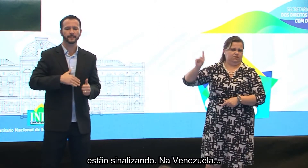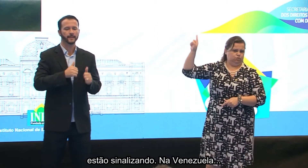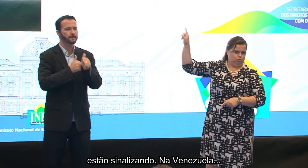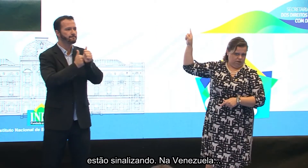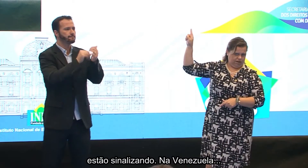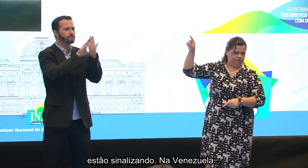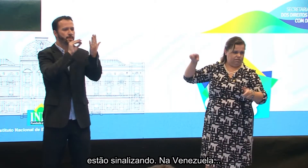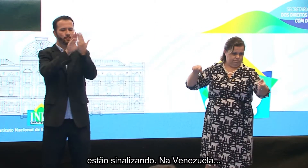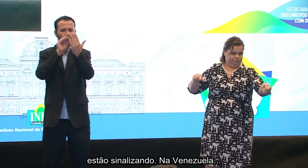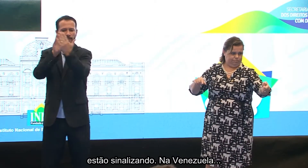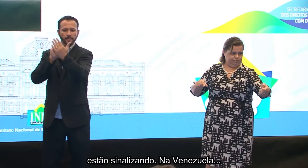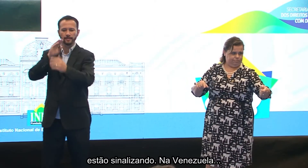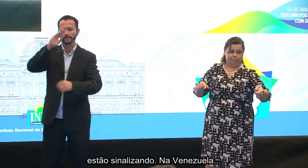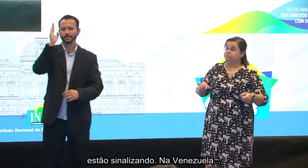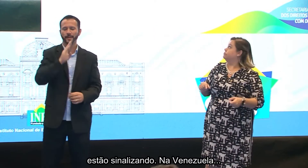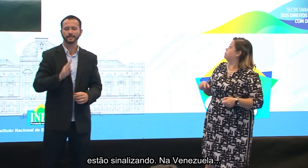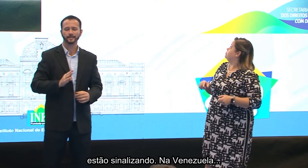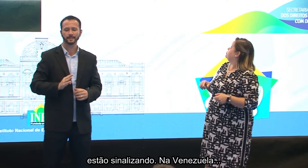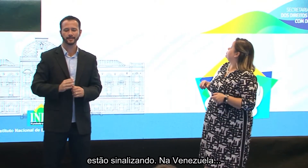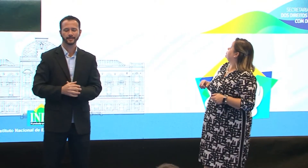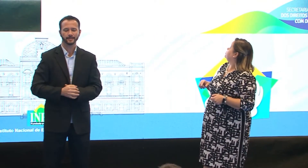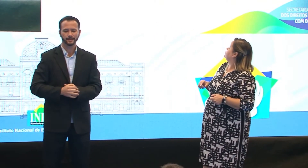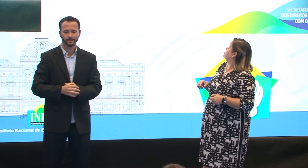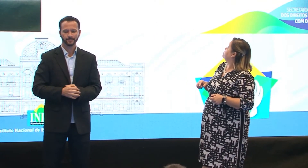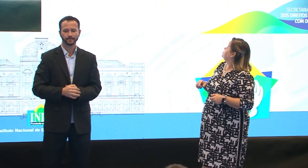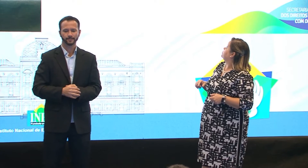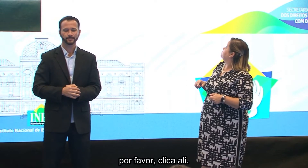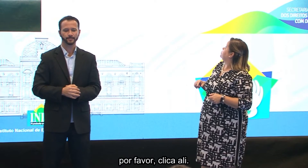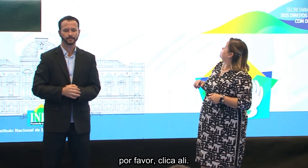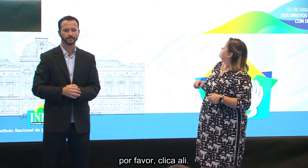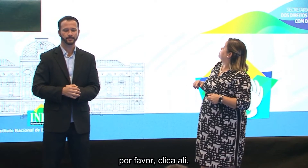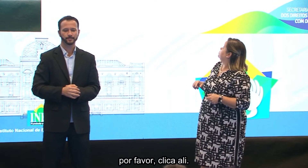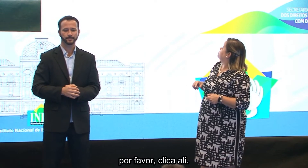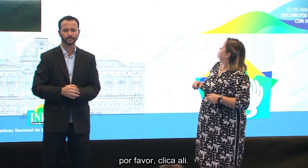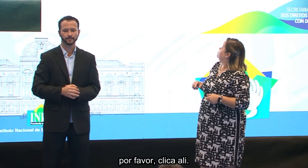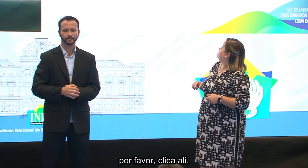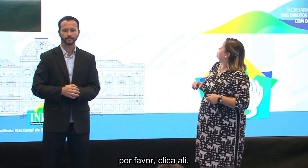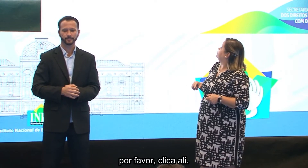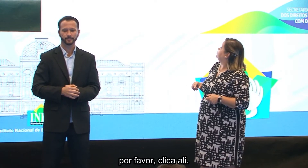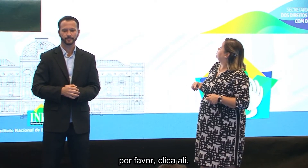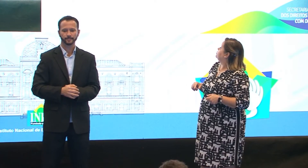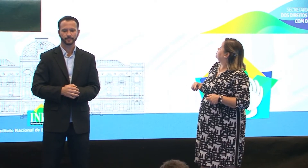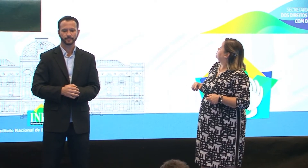sinalizando. Ali na Venezuela, por favor, clique ali.